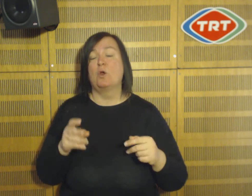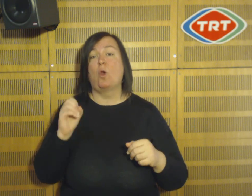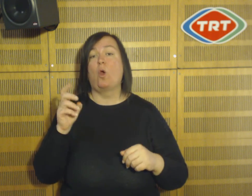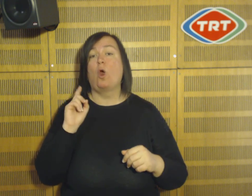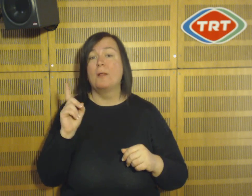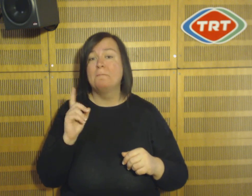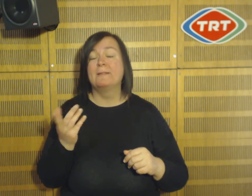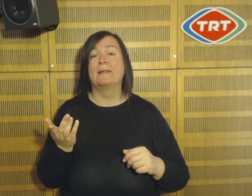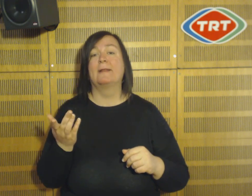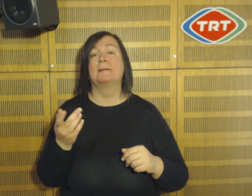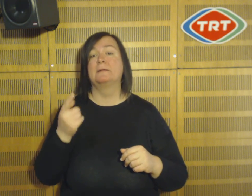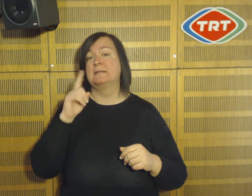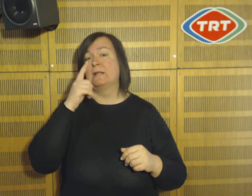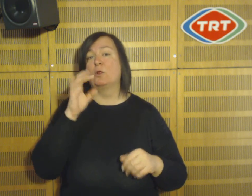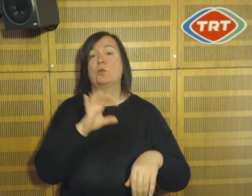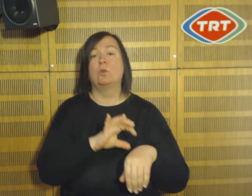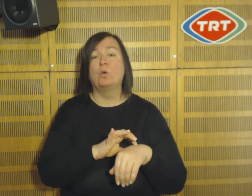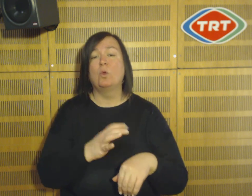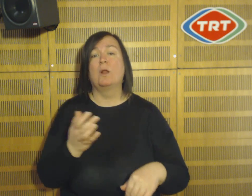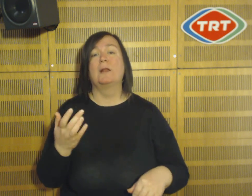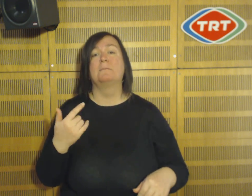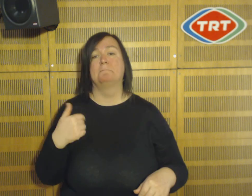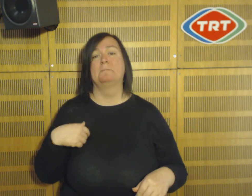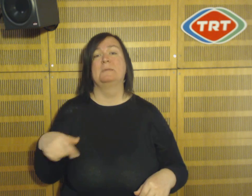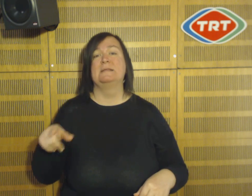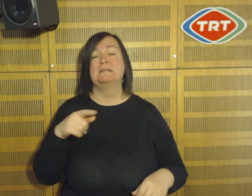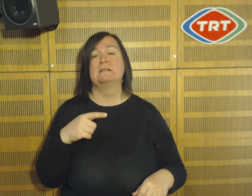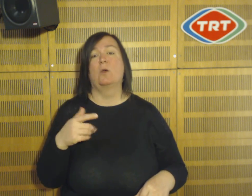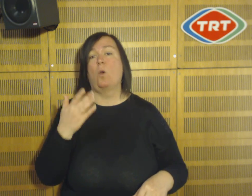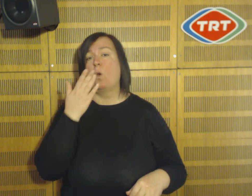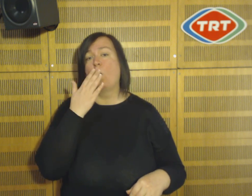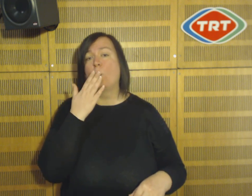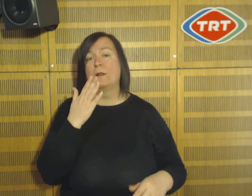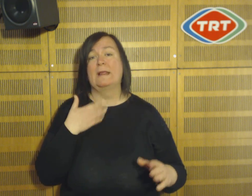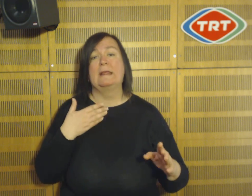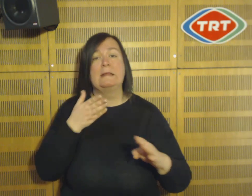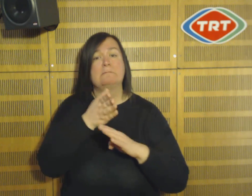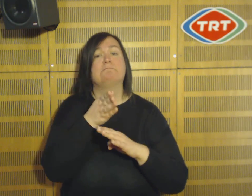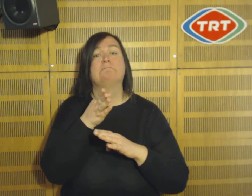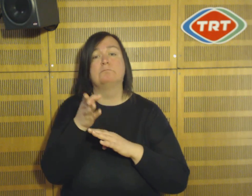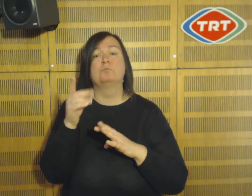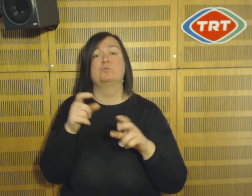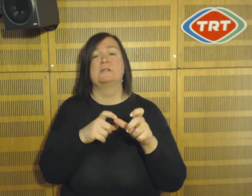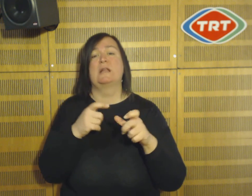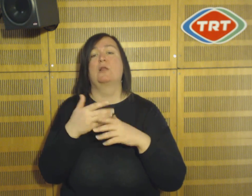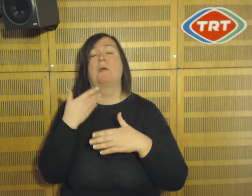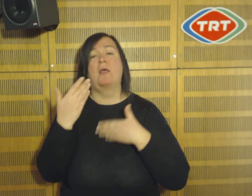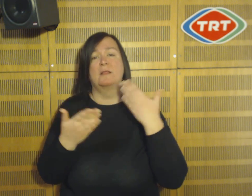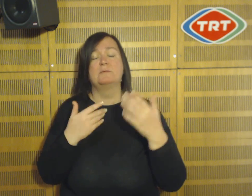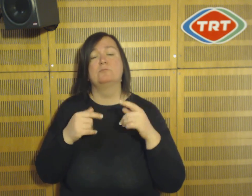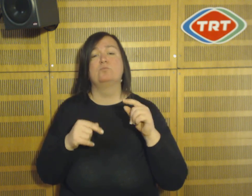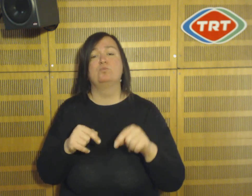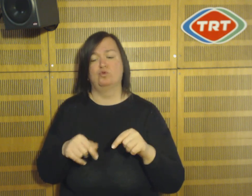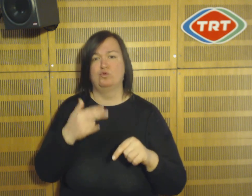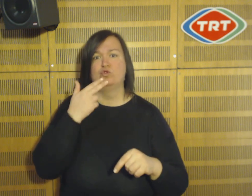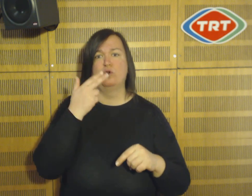Eee bireyler Doktorlar Biz de okullara giderek bu sendromu anlatacağız Hatta bu cuma günü Bahçeşehir